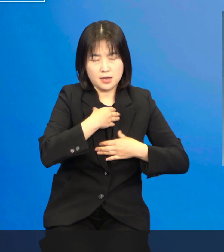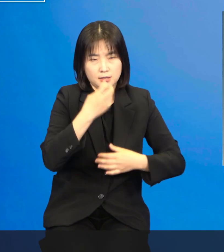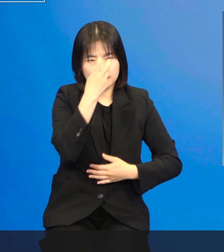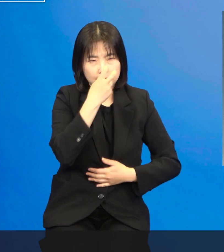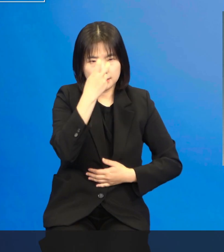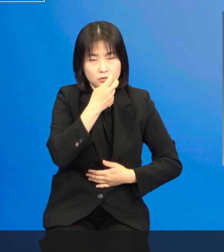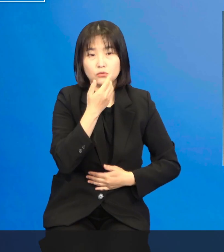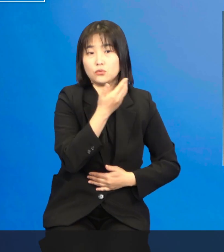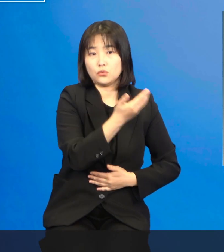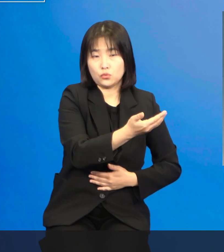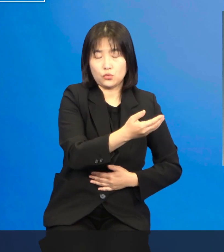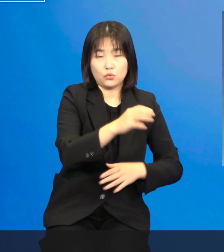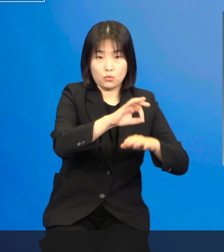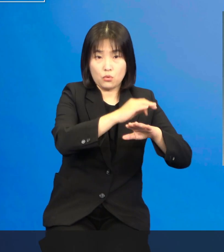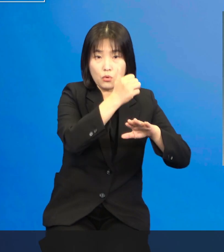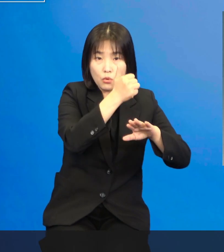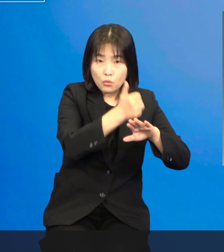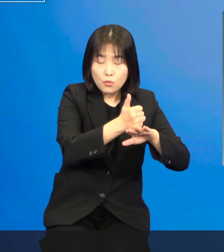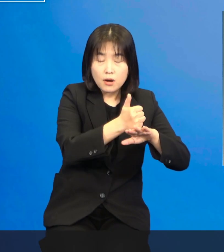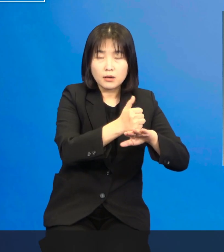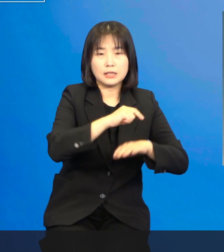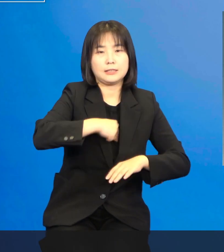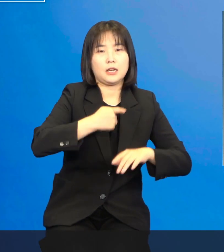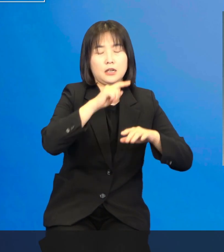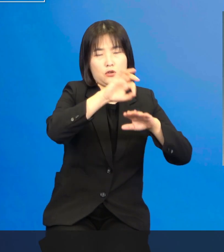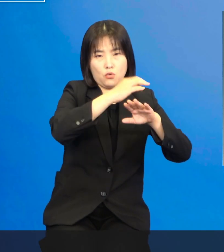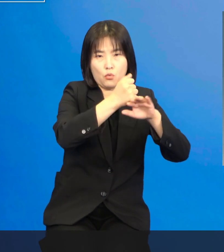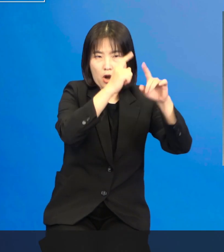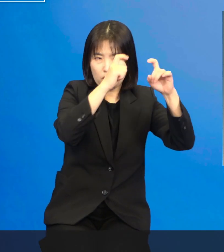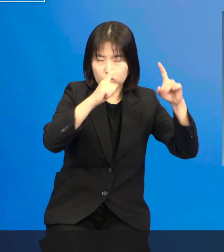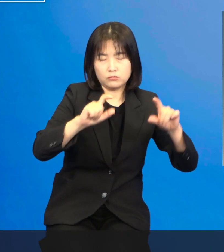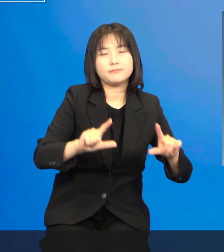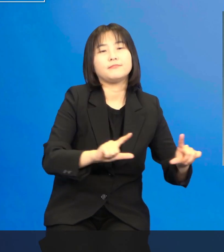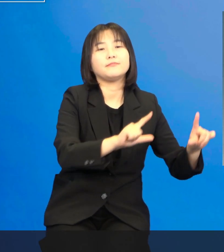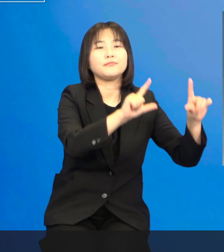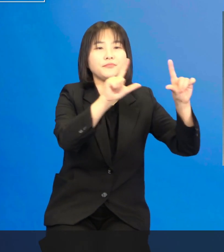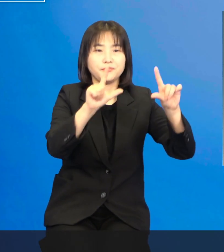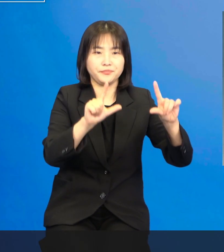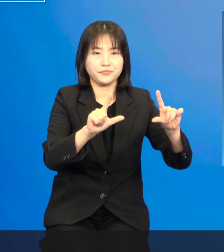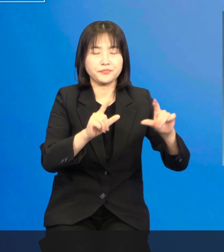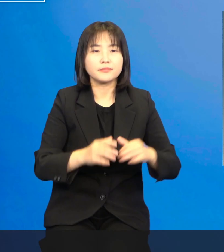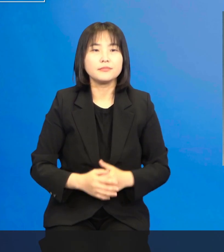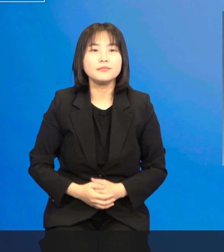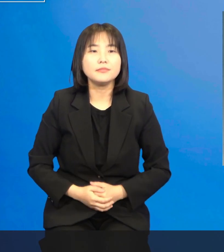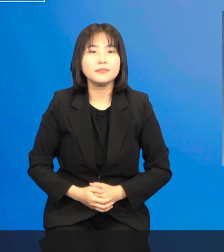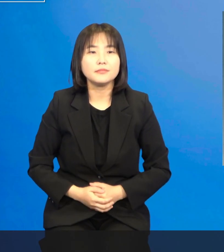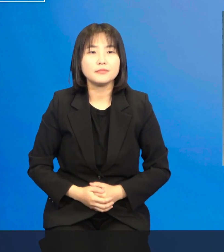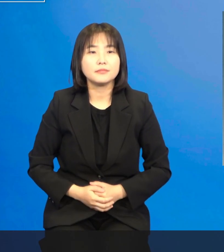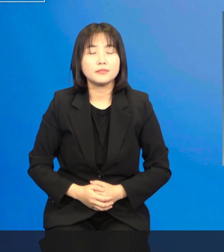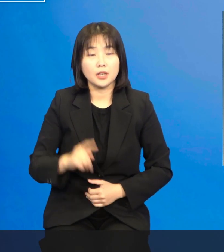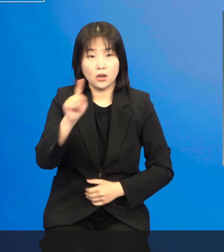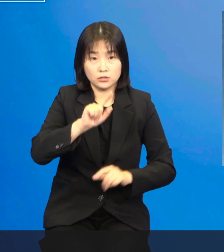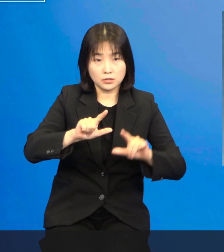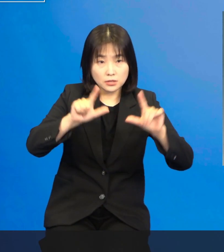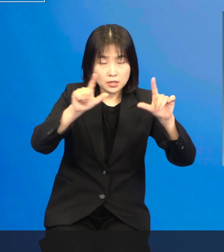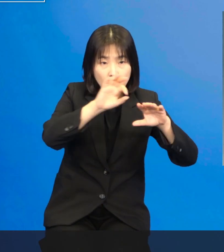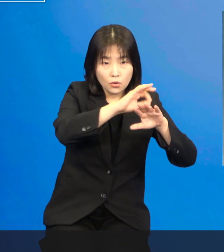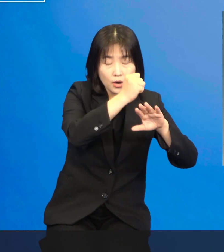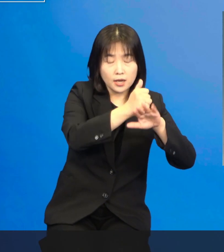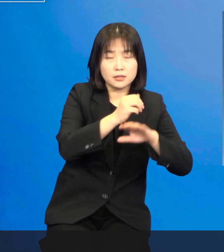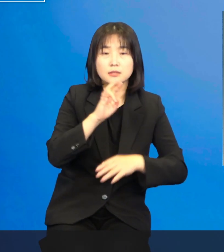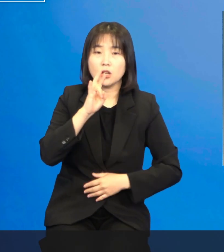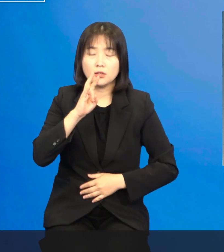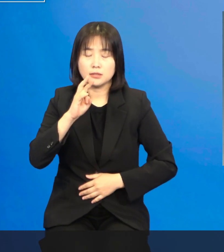왕을 안전하게 지켜주셨으므로 왕은 이제 자기의 왕궁에서 살게 되었다. 하루는